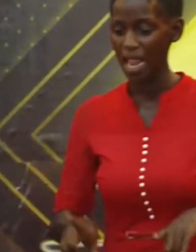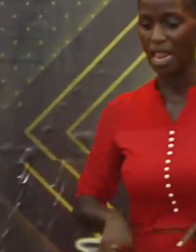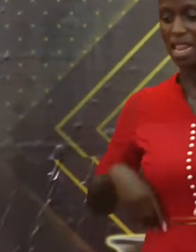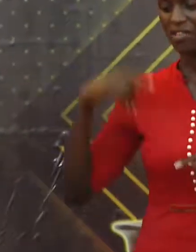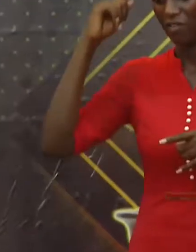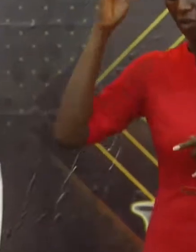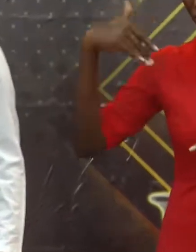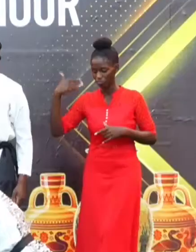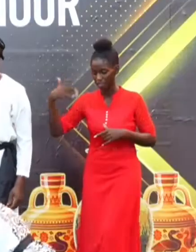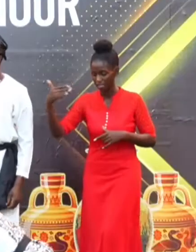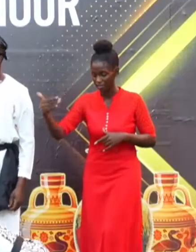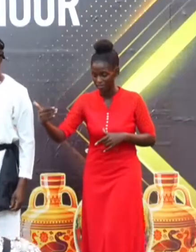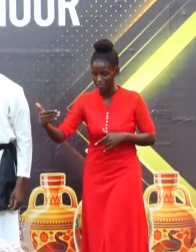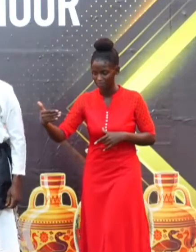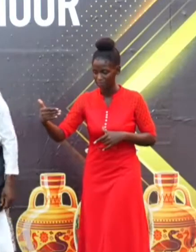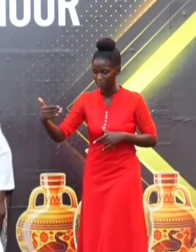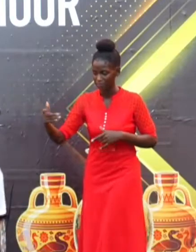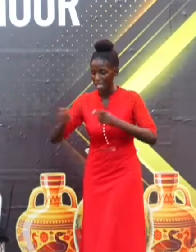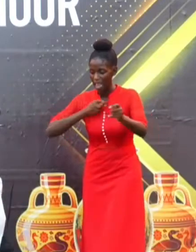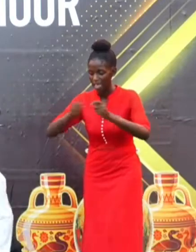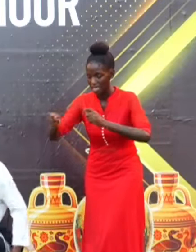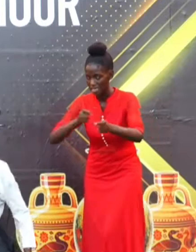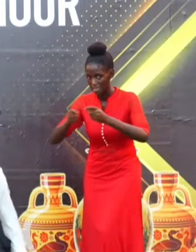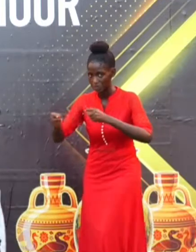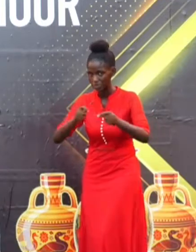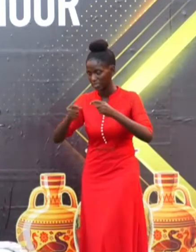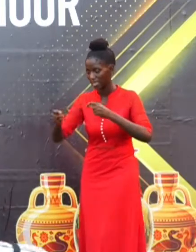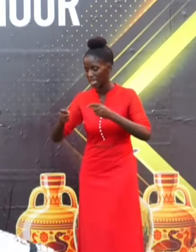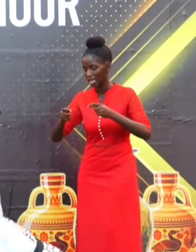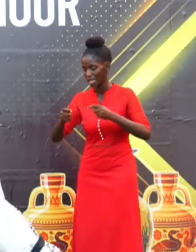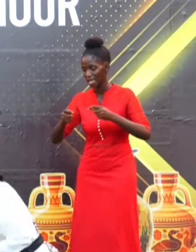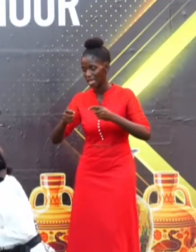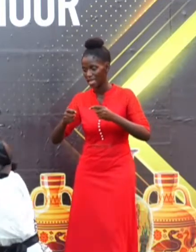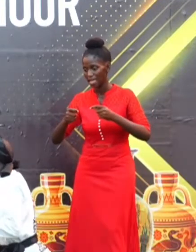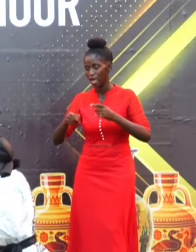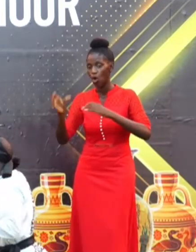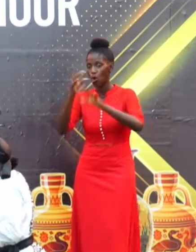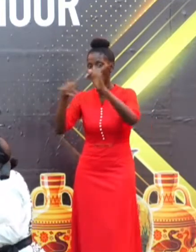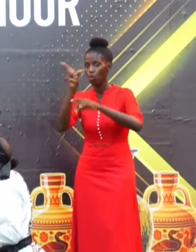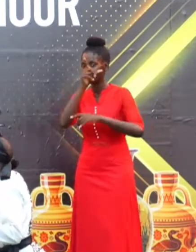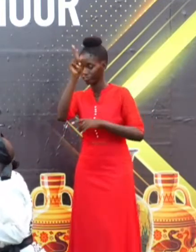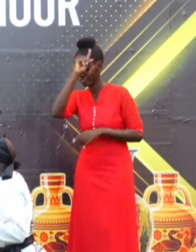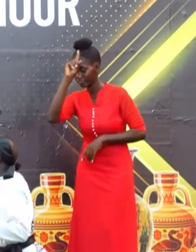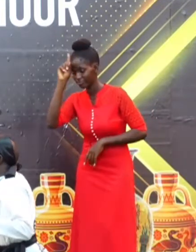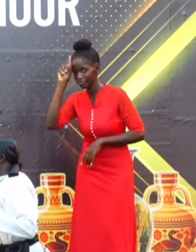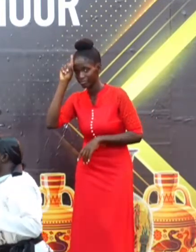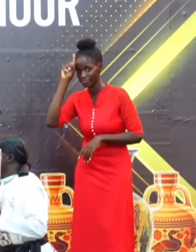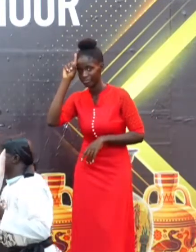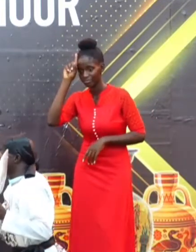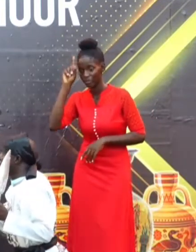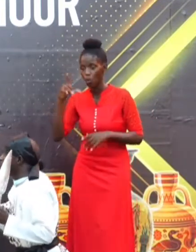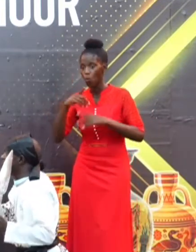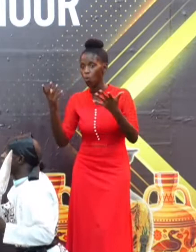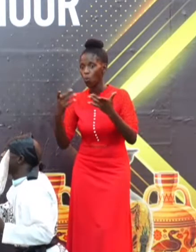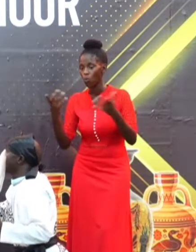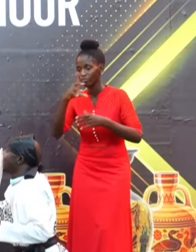ayi kabaka akaswero njakuba mulamu ofuga obumedi n'obuperusi njakuba ofuga ayi kabaka akaswero